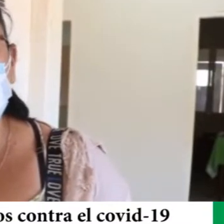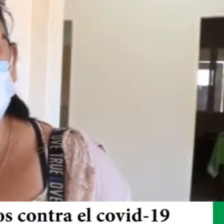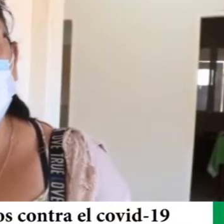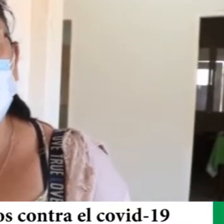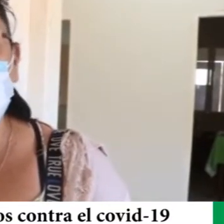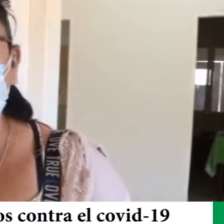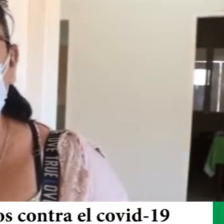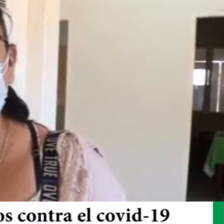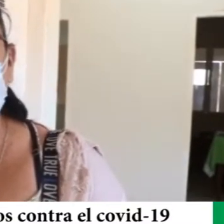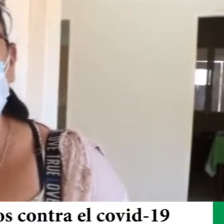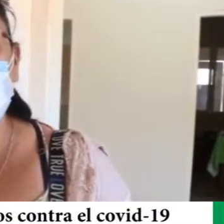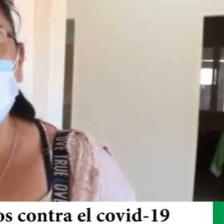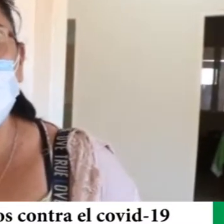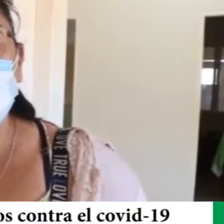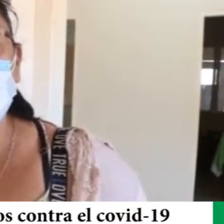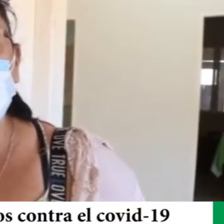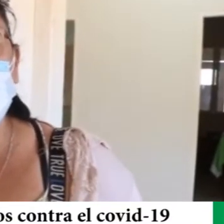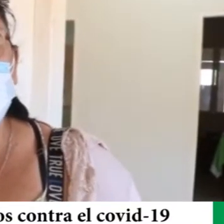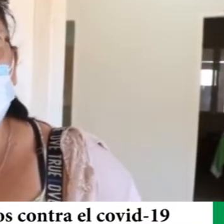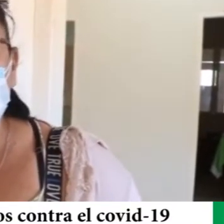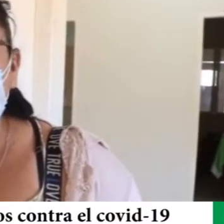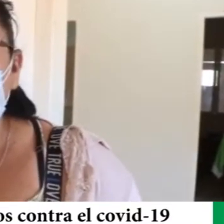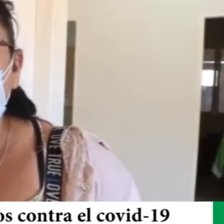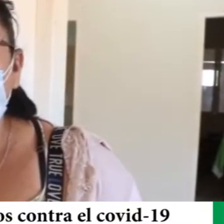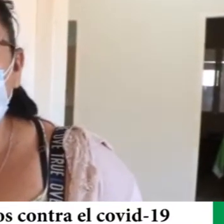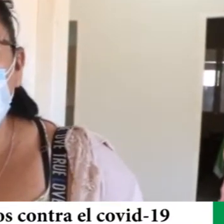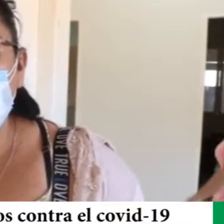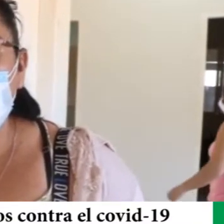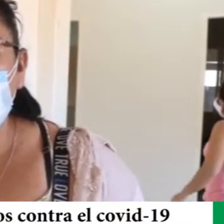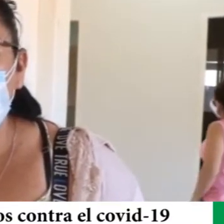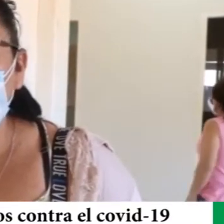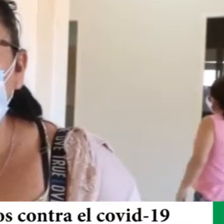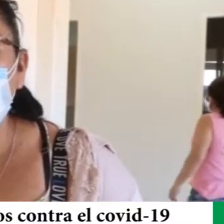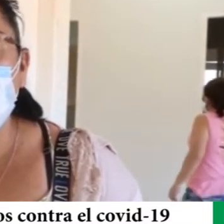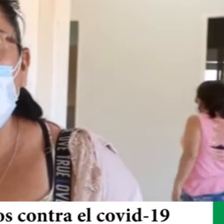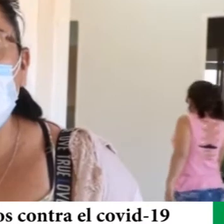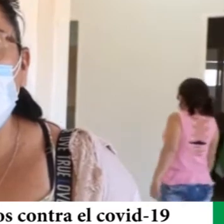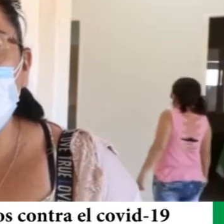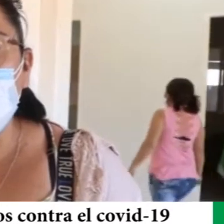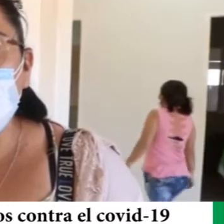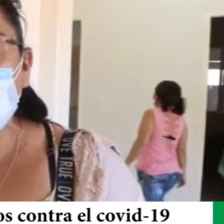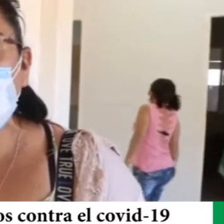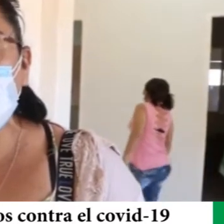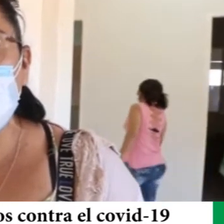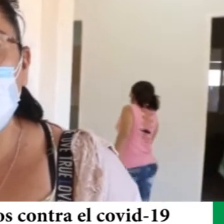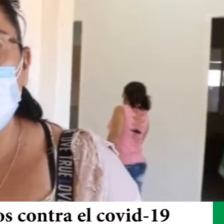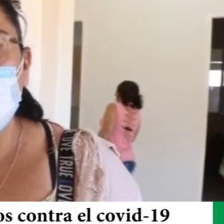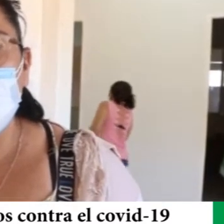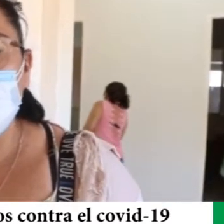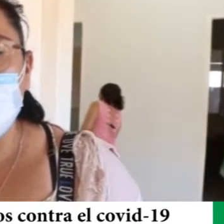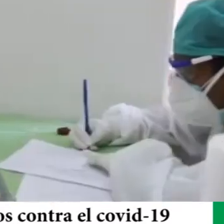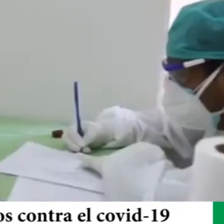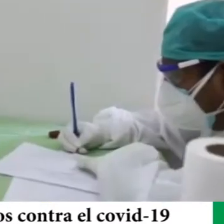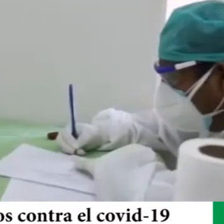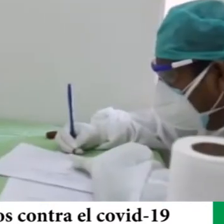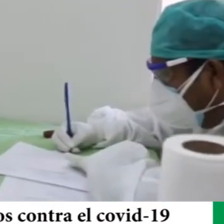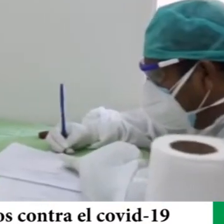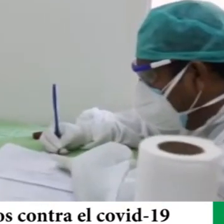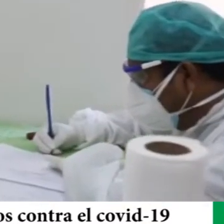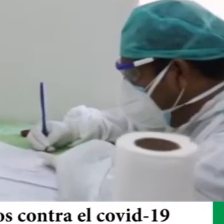llegó, bueno, tenía que llegarnos. Entonces, el Comité de Salud también se organizó.